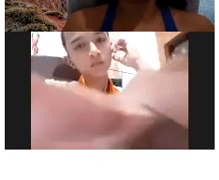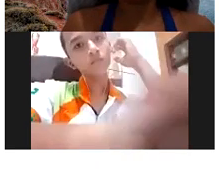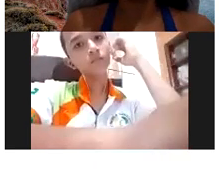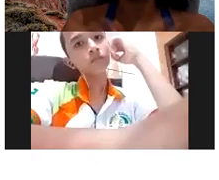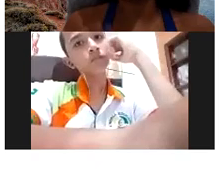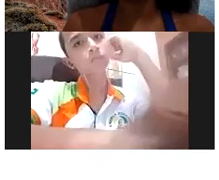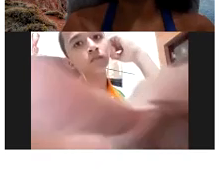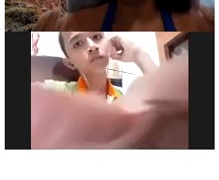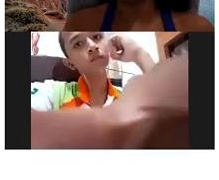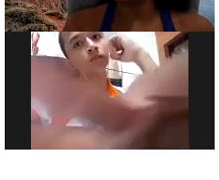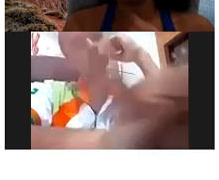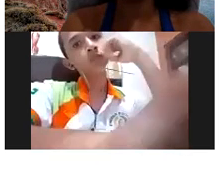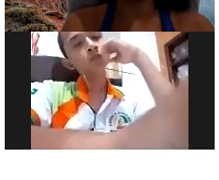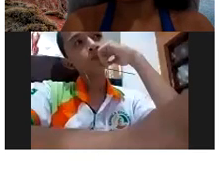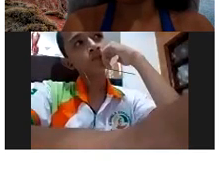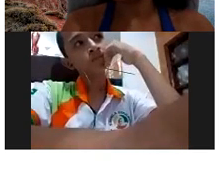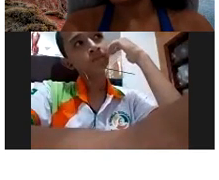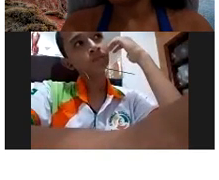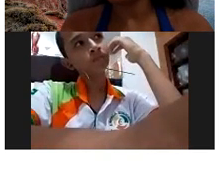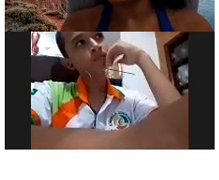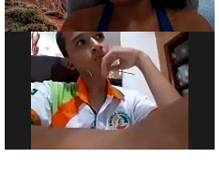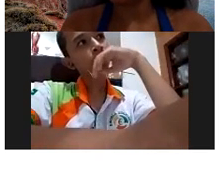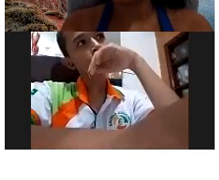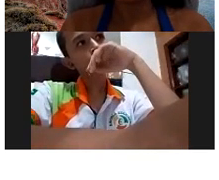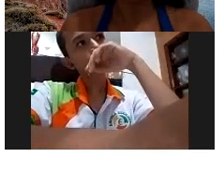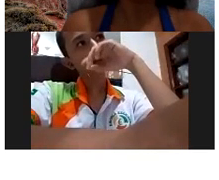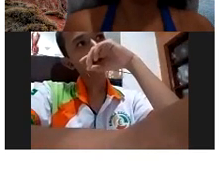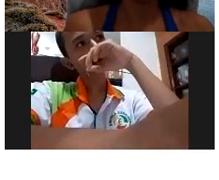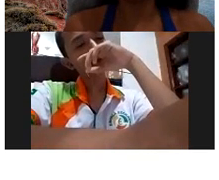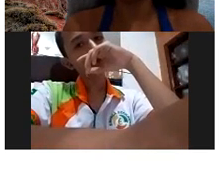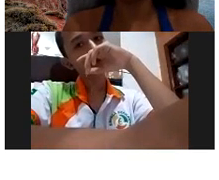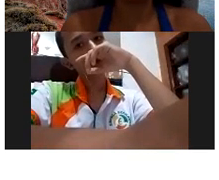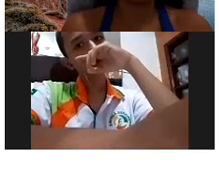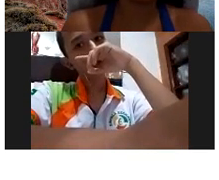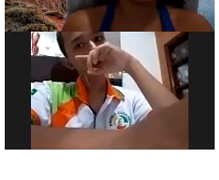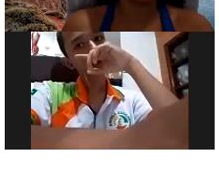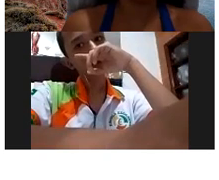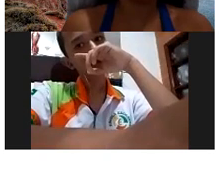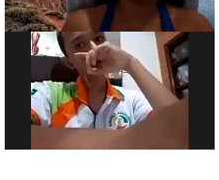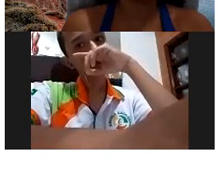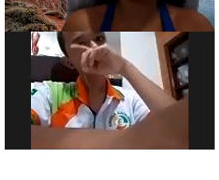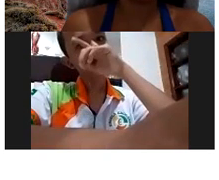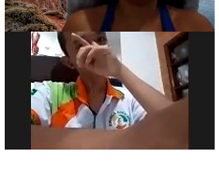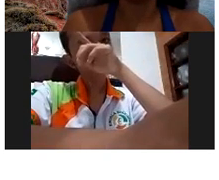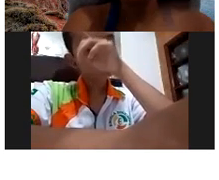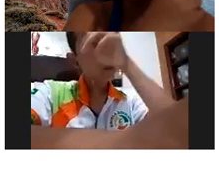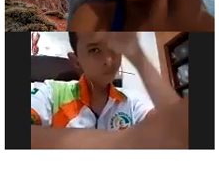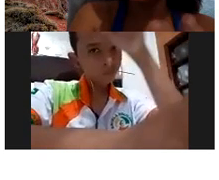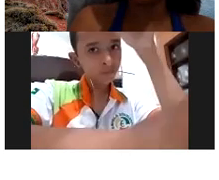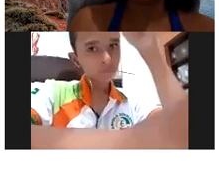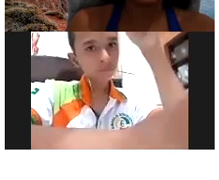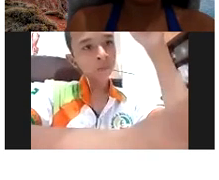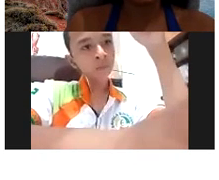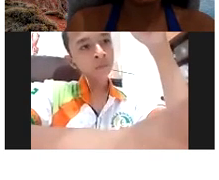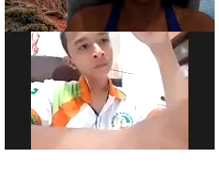tem mais de três tipos de elementos químicos né não substância que substância que a gente na verdade só tem duas